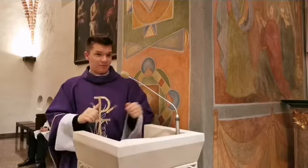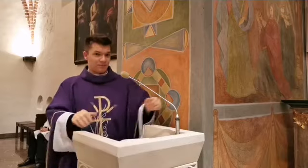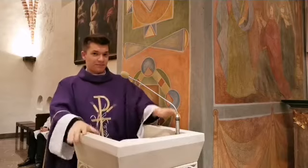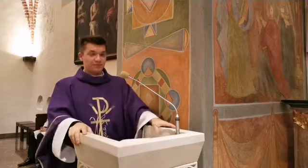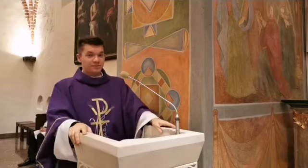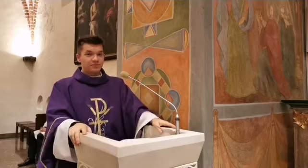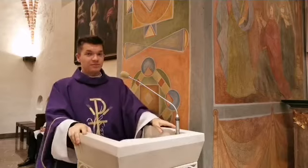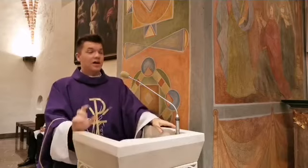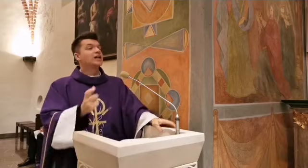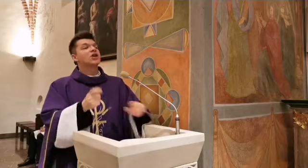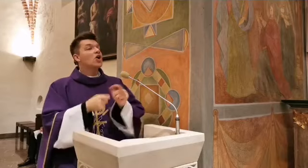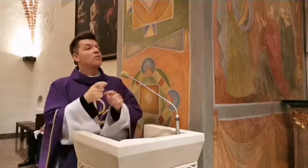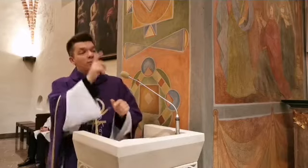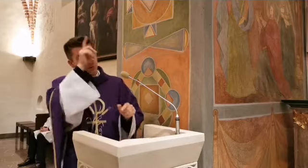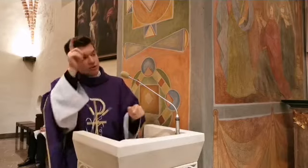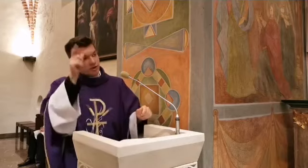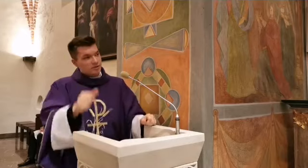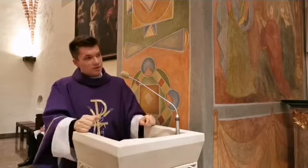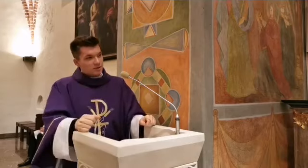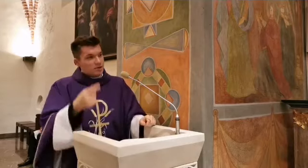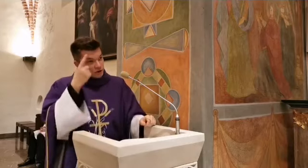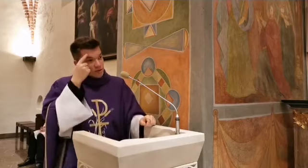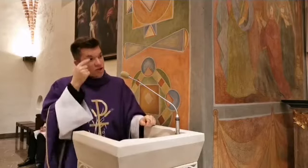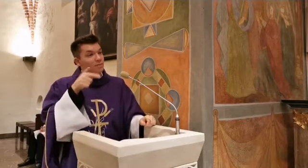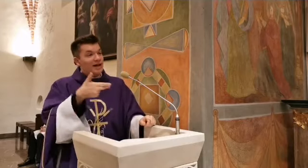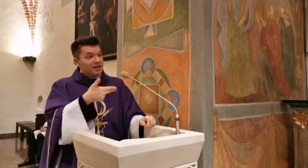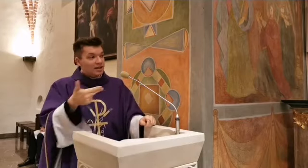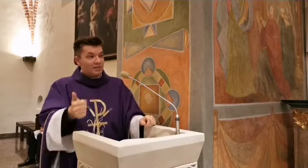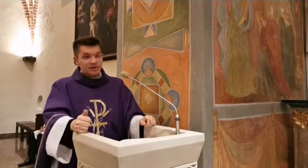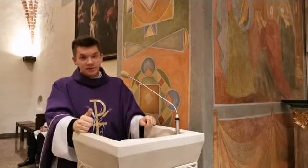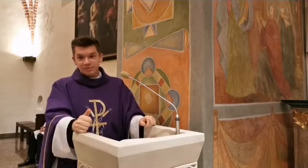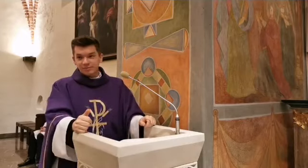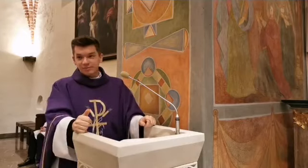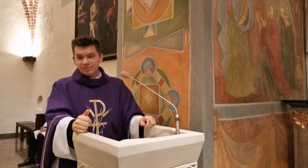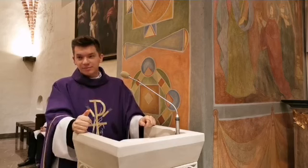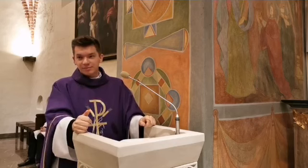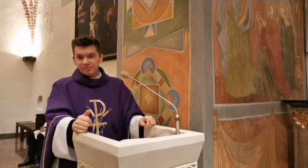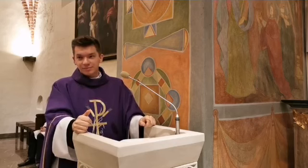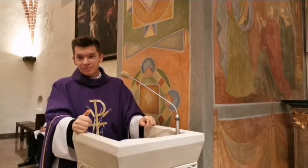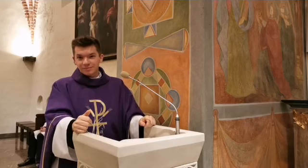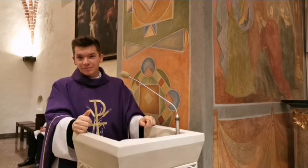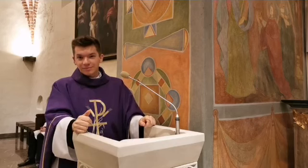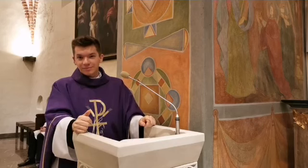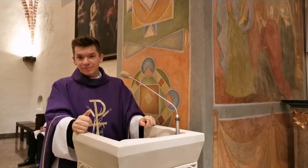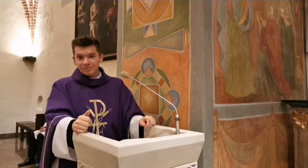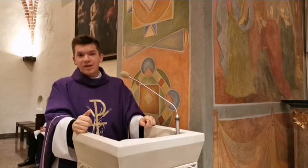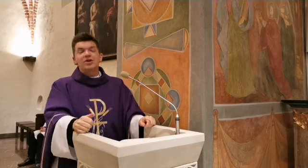przygotowywać się. A co robią ludzie? Czy myślą na ten temat?